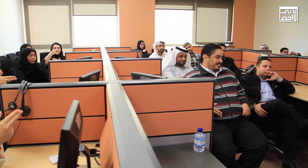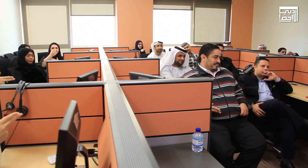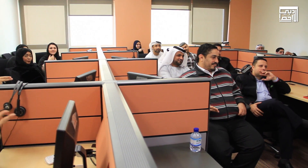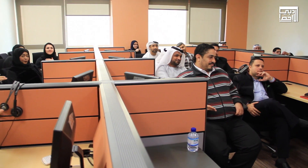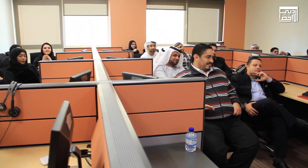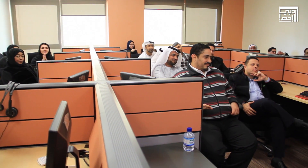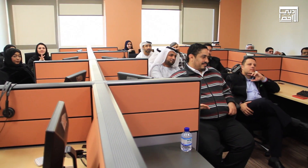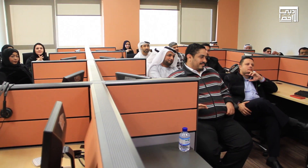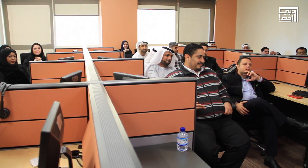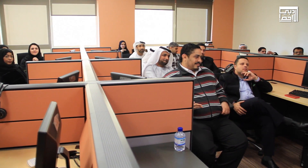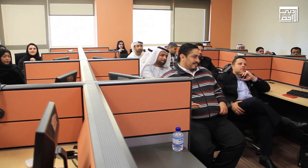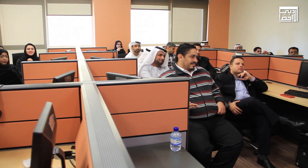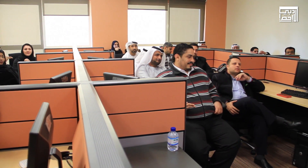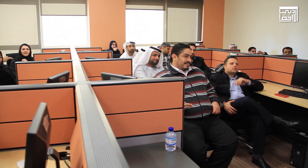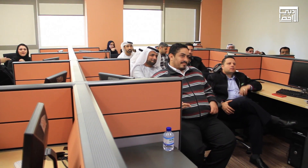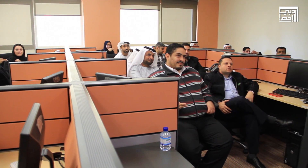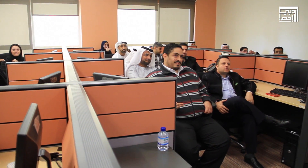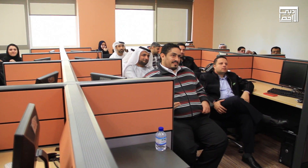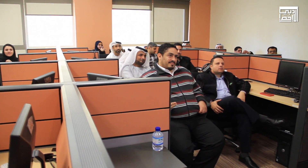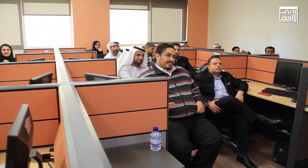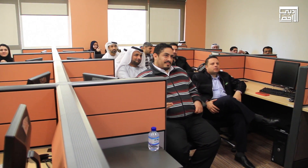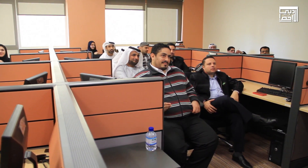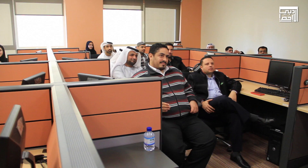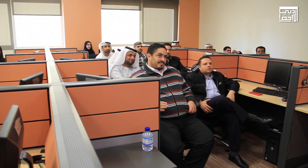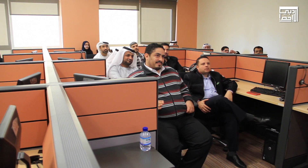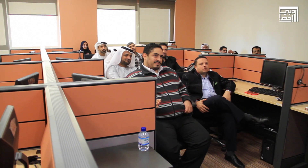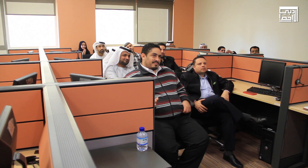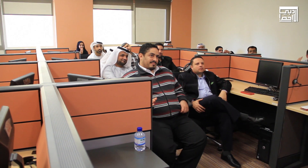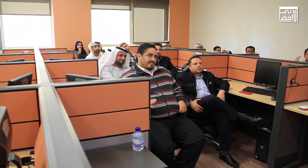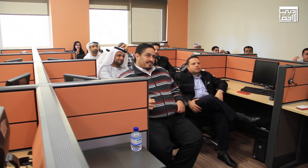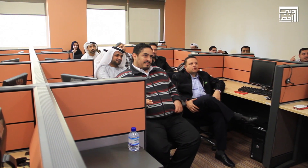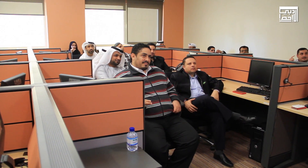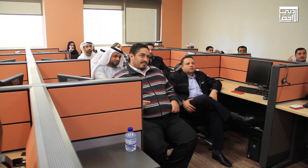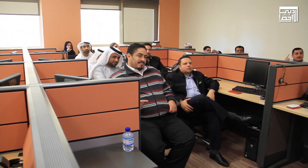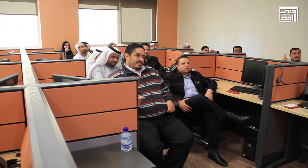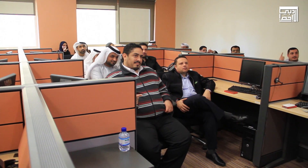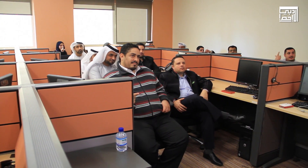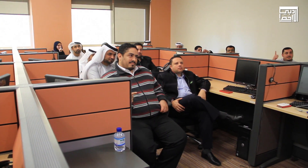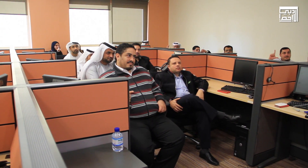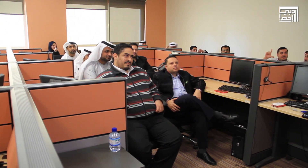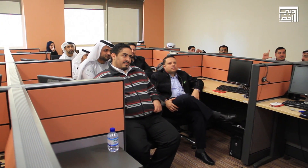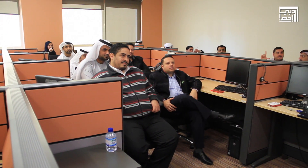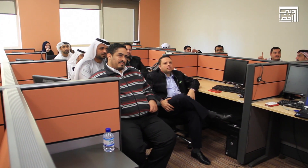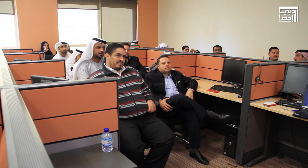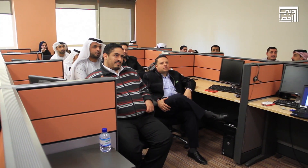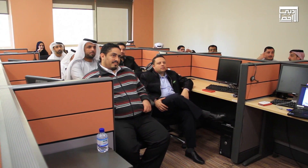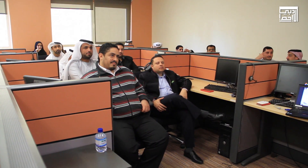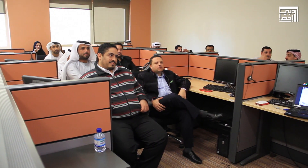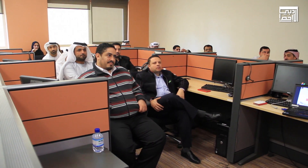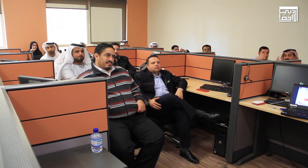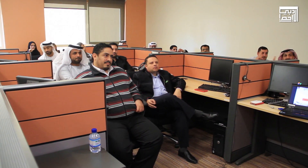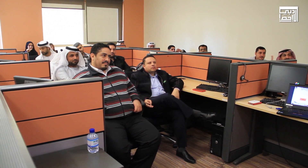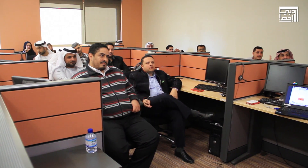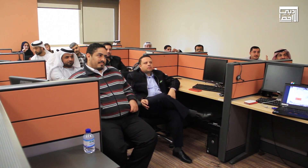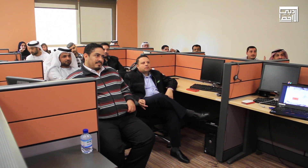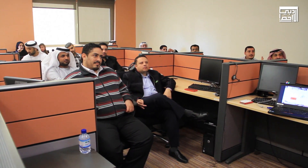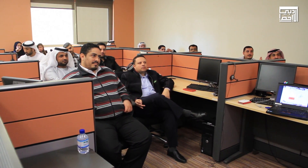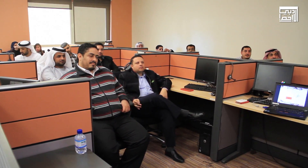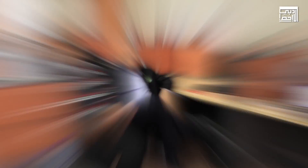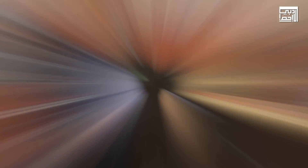فاء قاف كاف لام الميم الميم شلون بنقولها